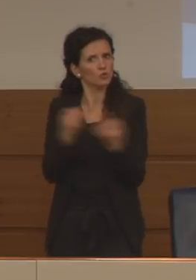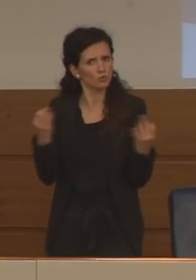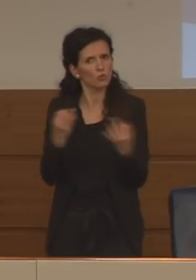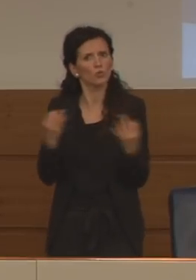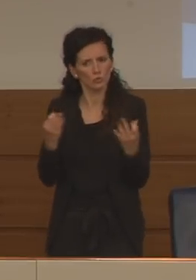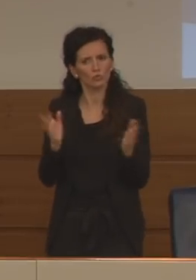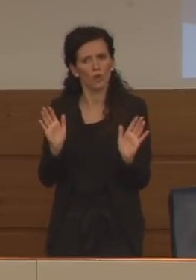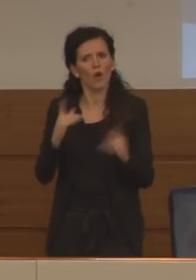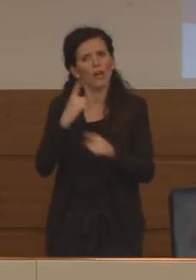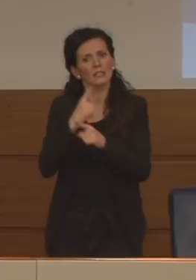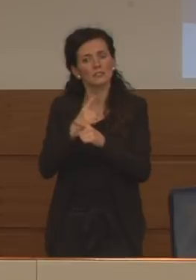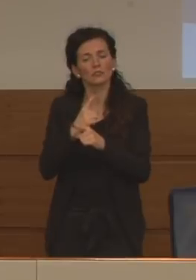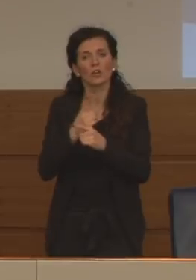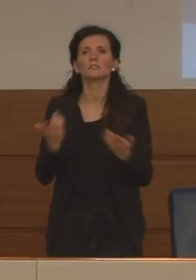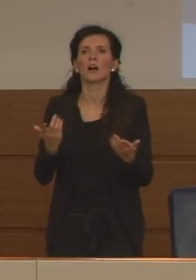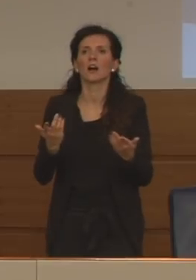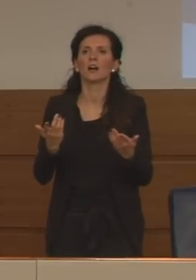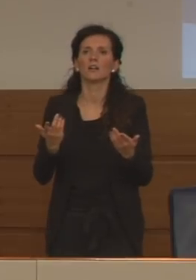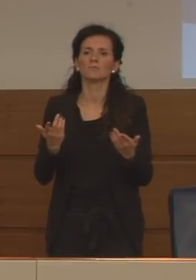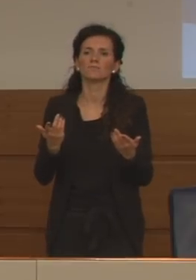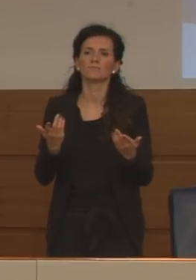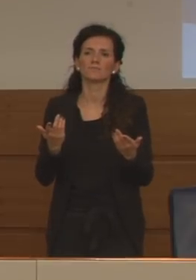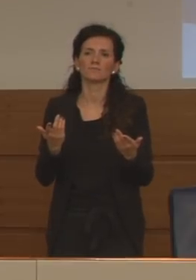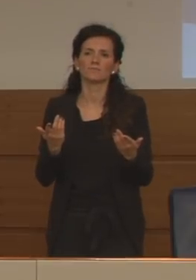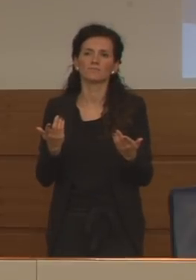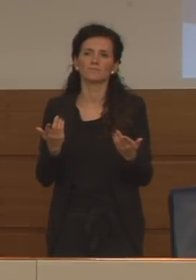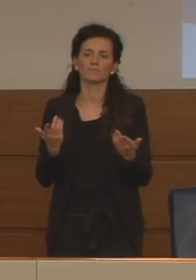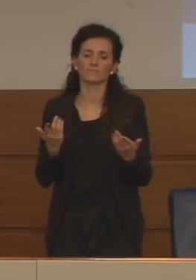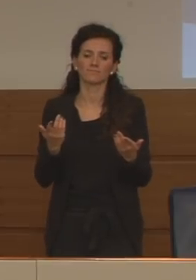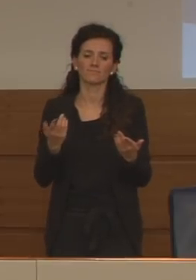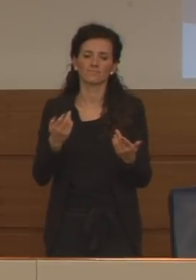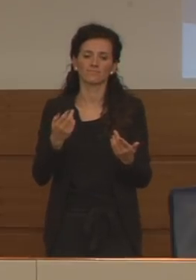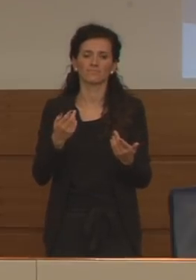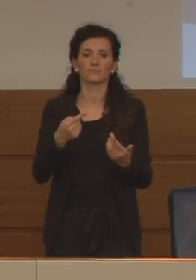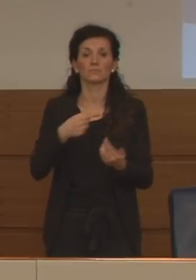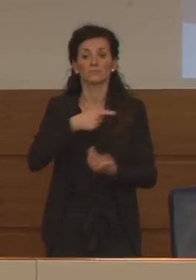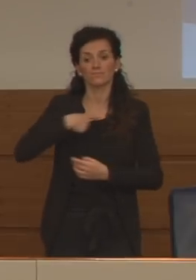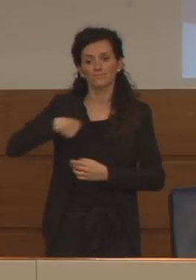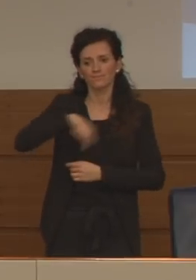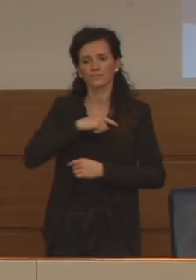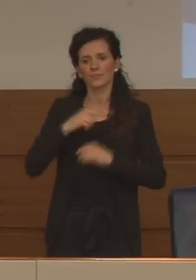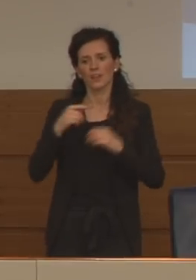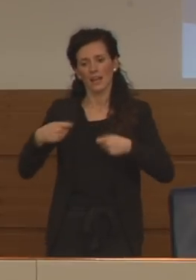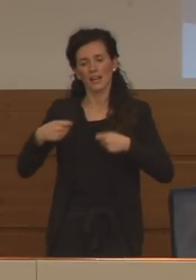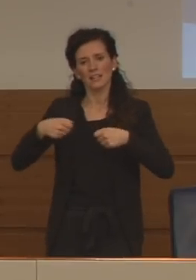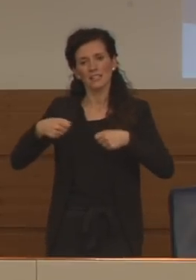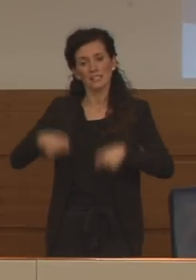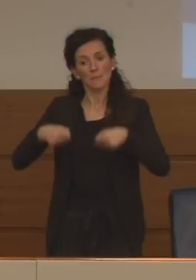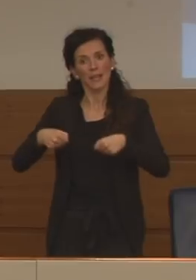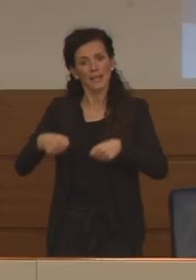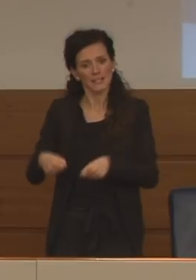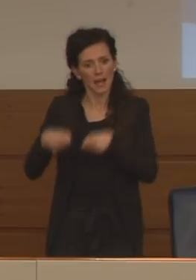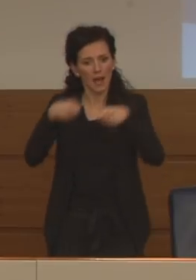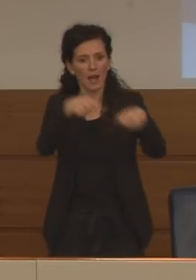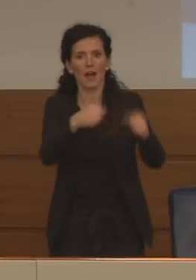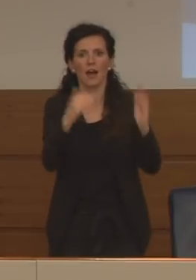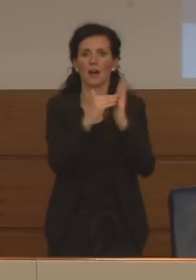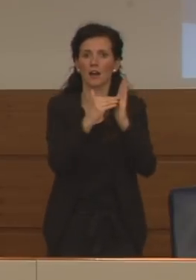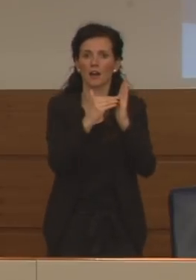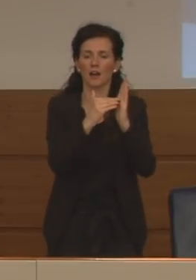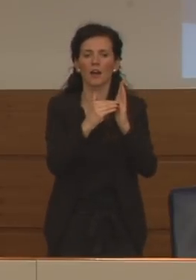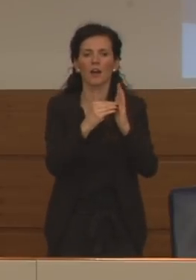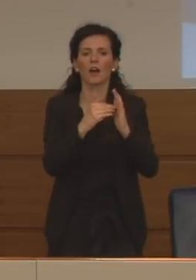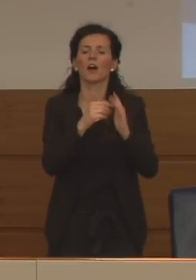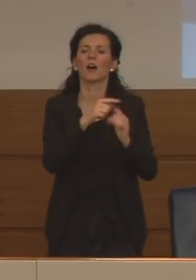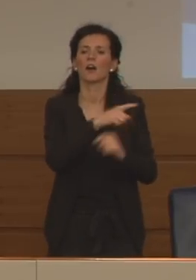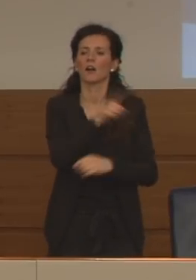non possiamo certo garantire la fornitura della spesa a domicilio per tutti se qualcuno non esce per